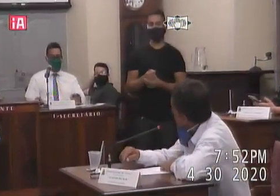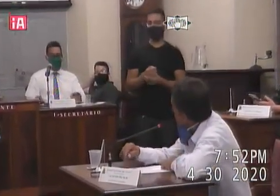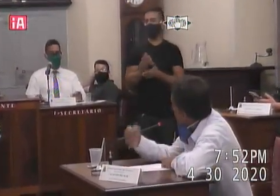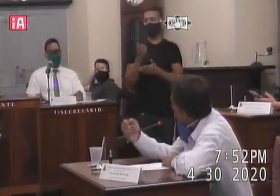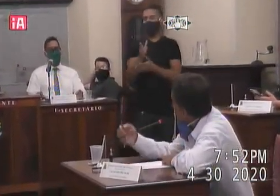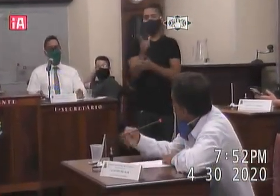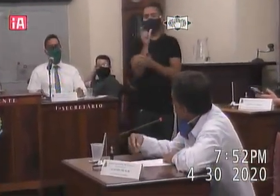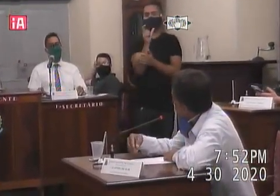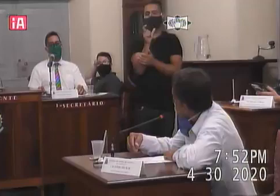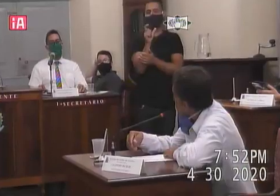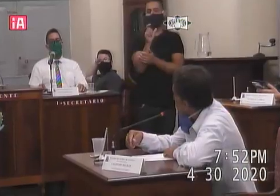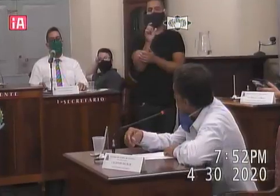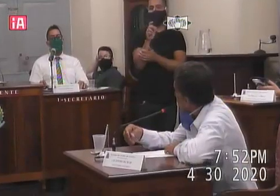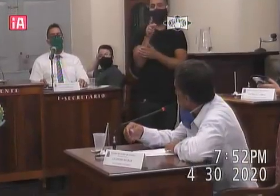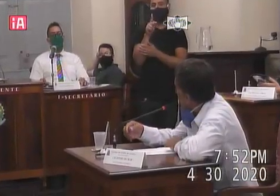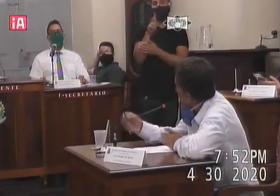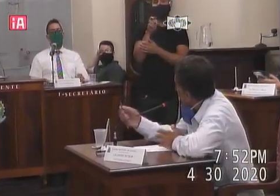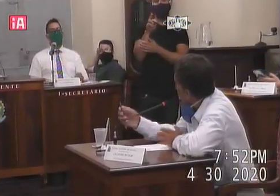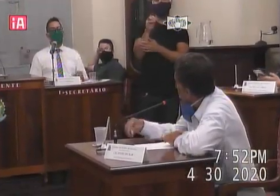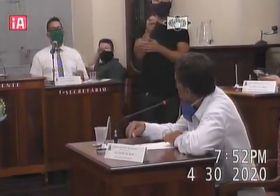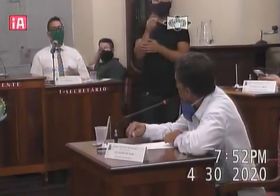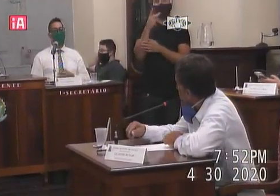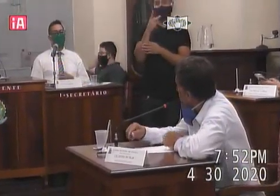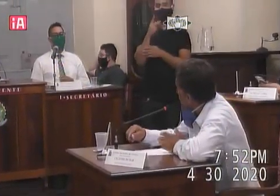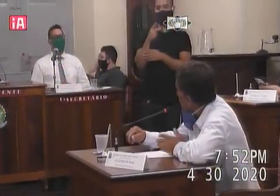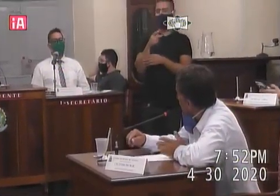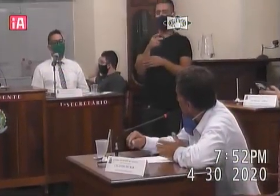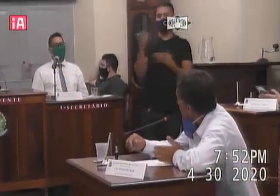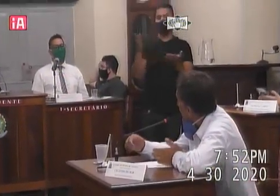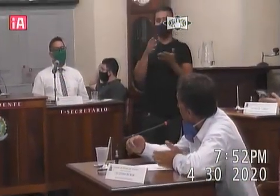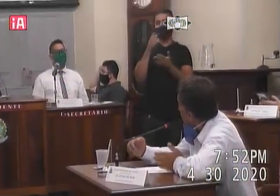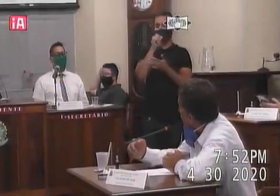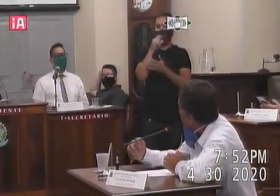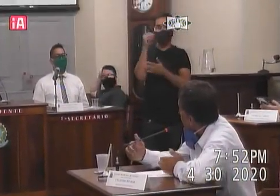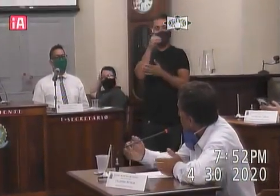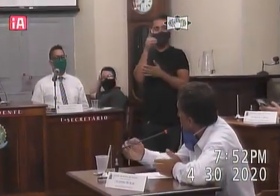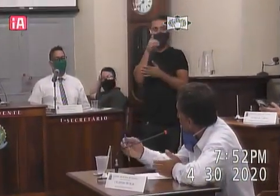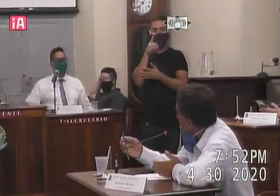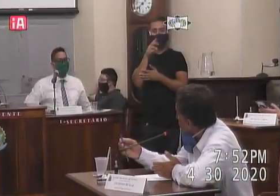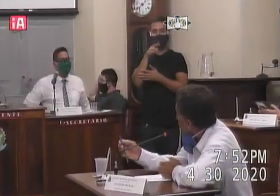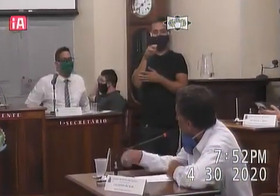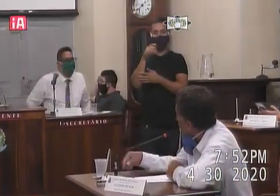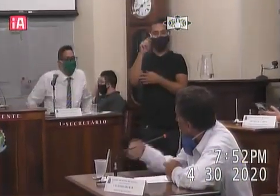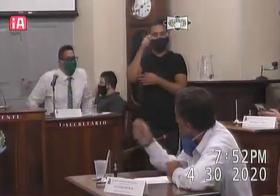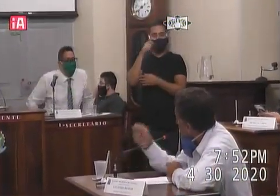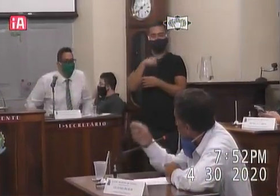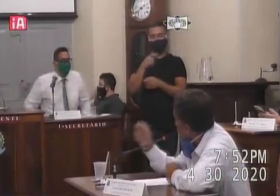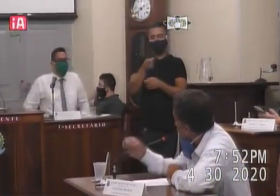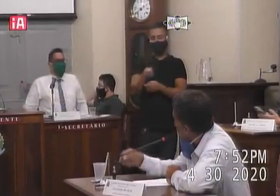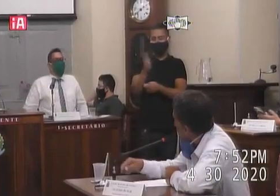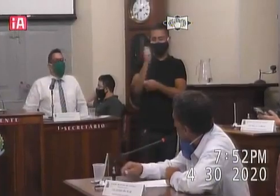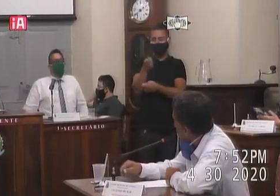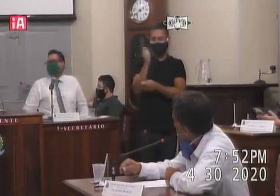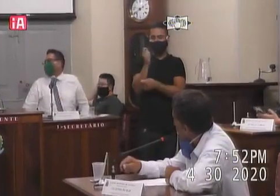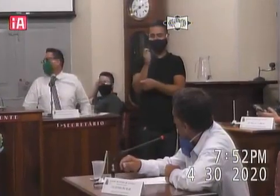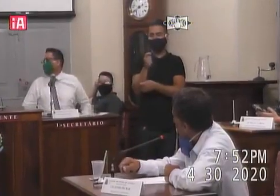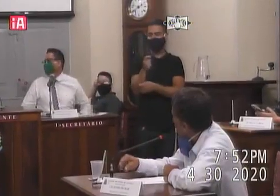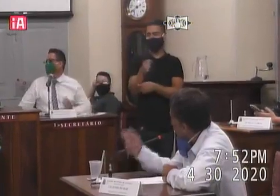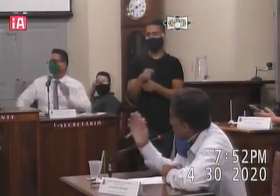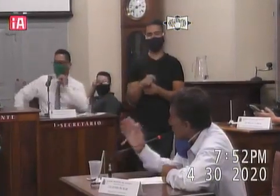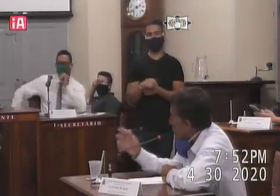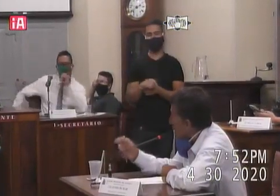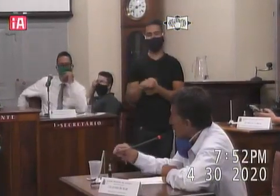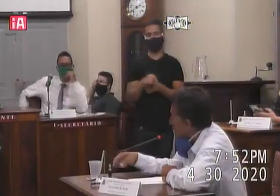não. Só o Pedro ainda está assistindo a gente lá. Falar para esse final de semana lá, ó, o Rio Preto está dando muito piau para ir pescar uns piau para a gente